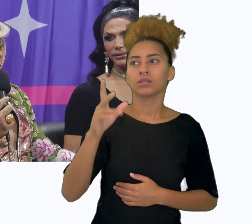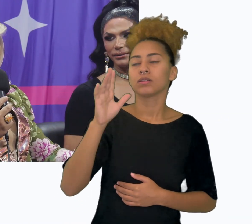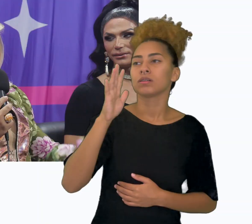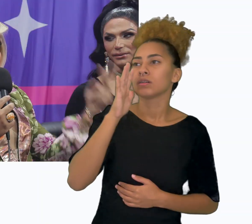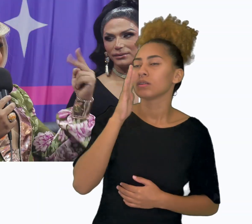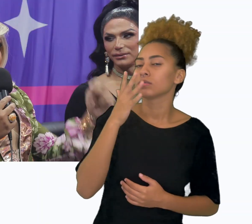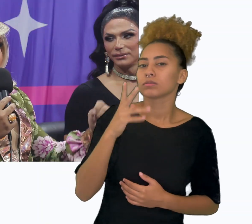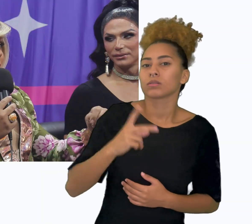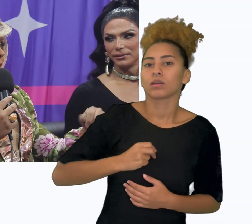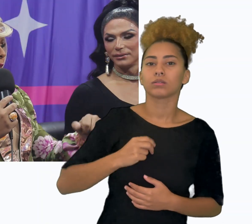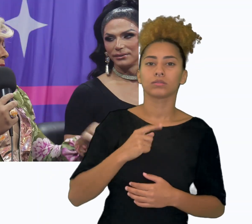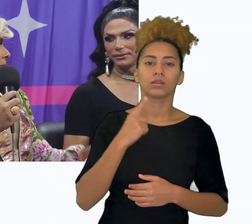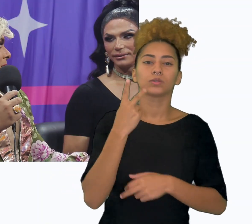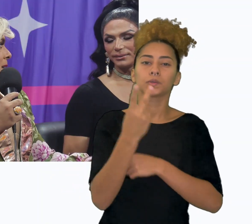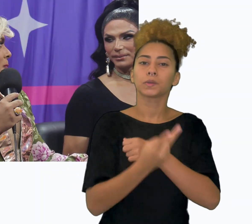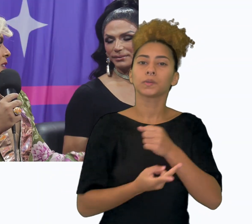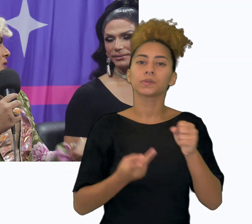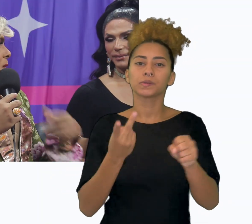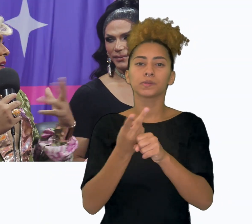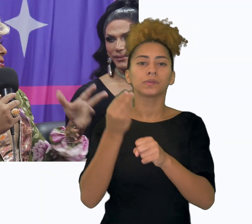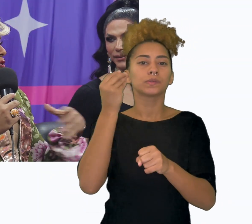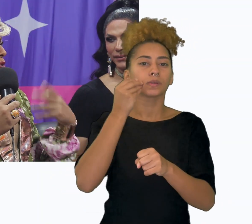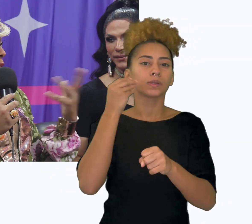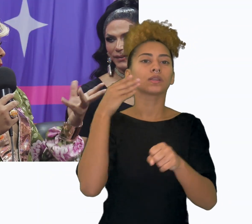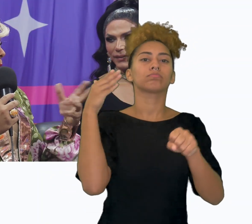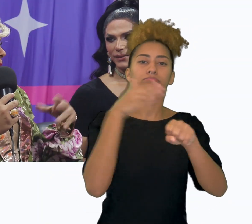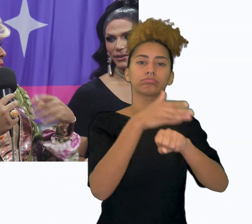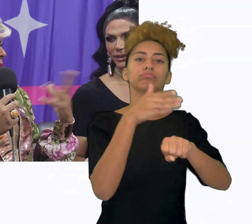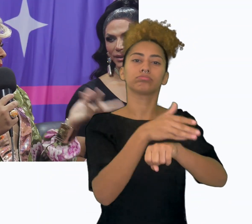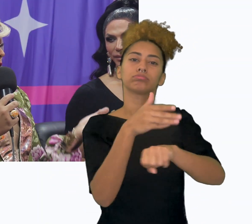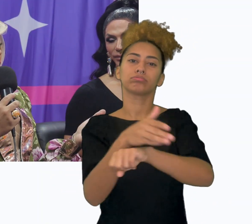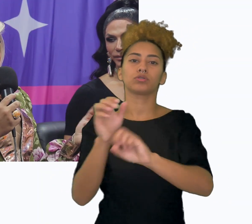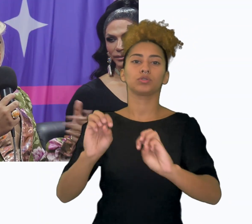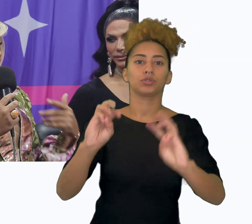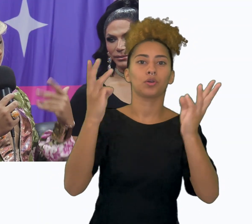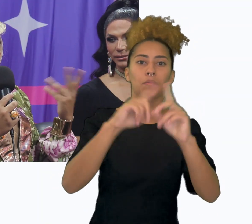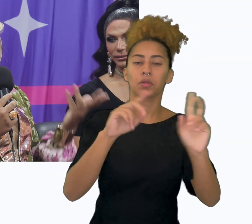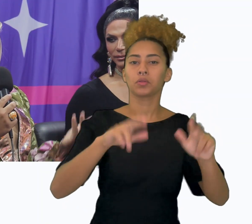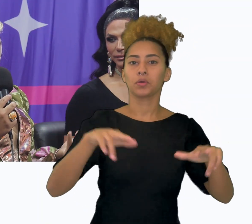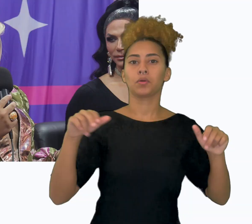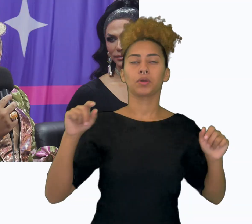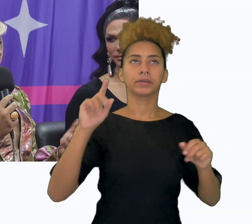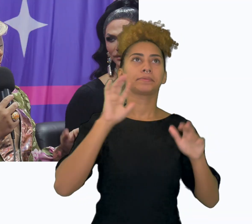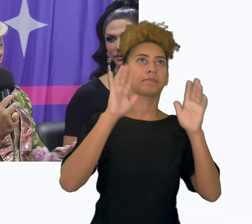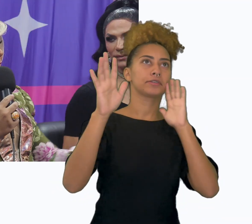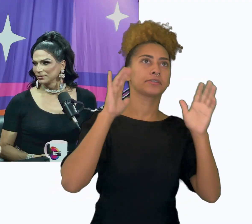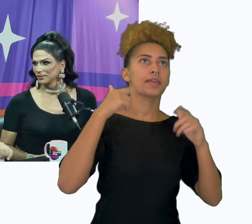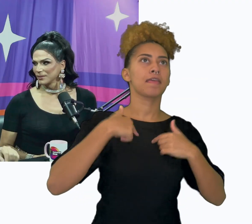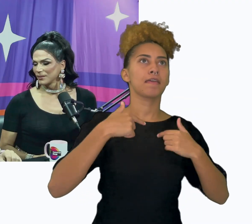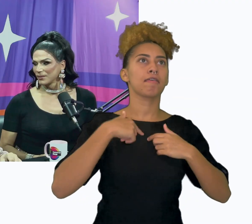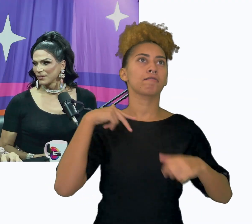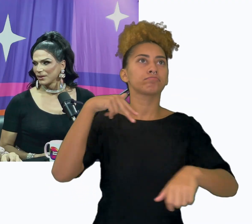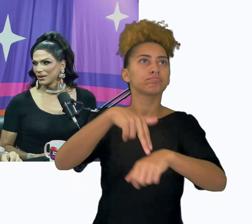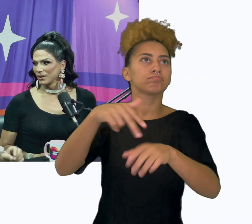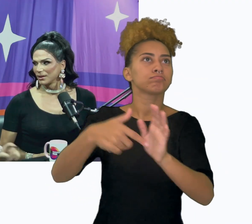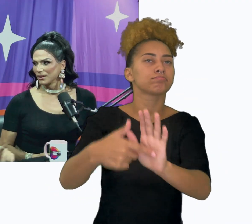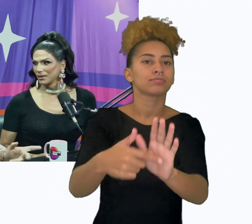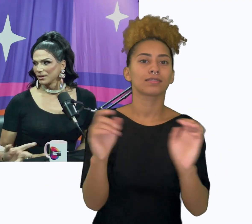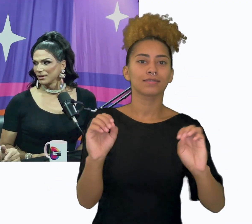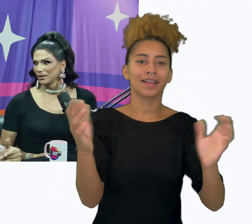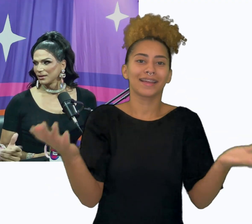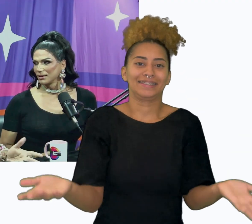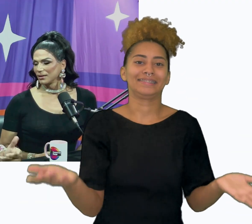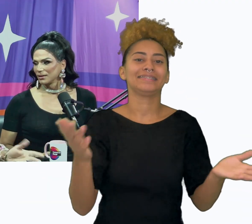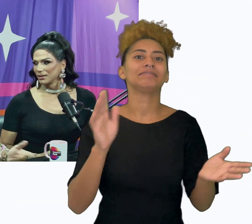me apaixonei. Passei 2 anos frequentando a boate só pra ver show, mas nunca imaginei que eu ia ser uma artista. E daí, em